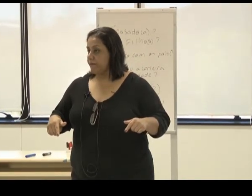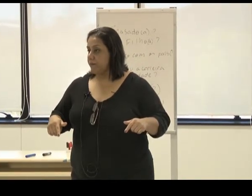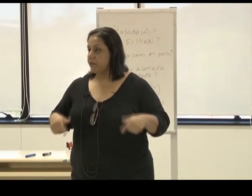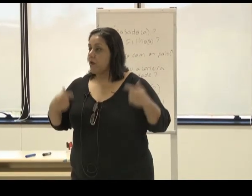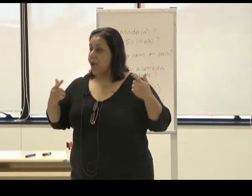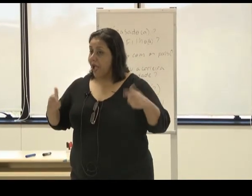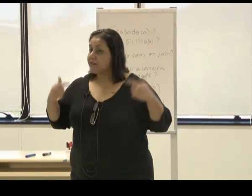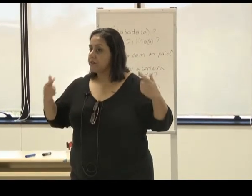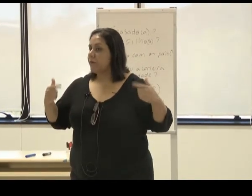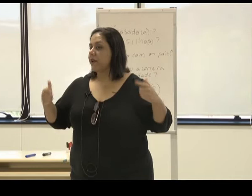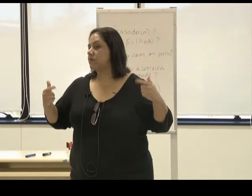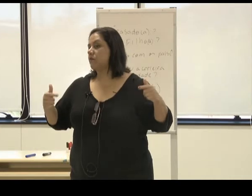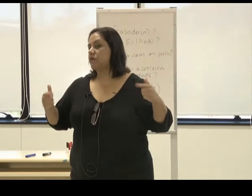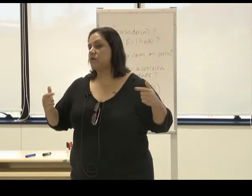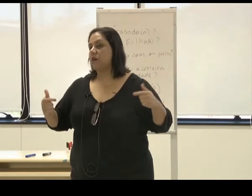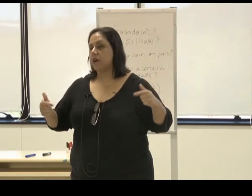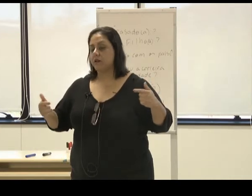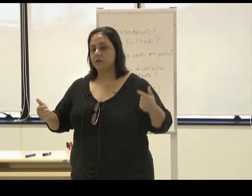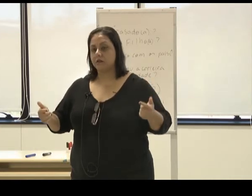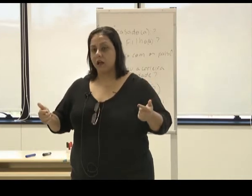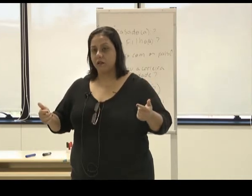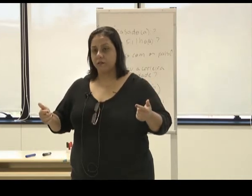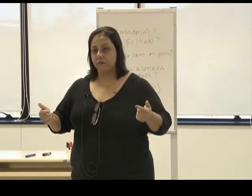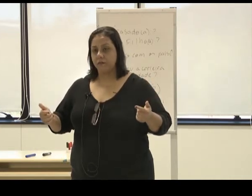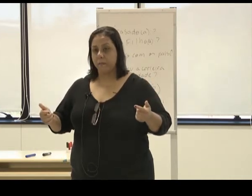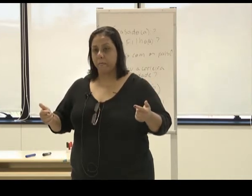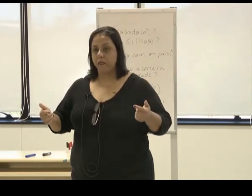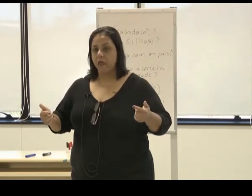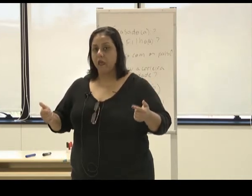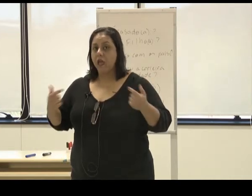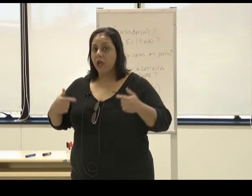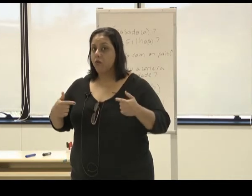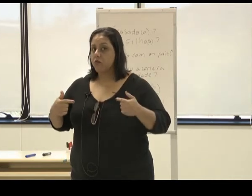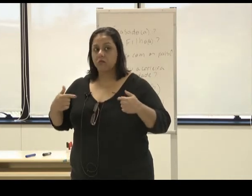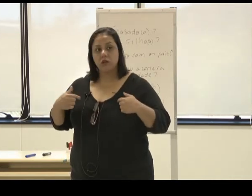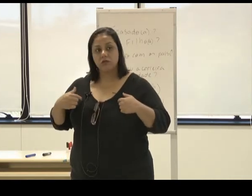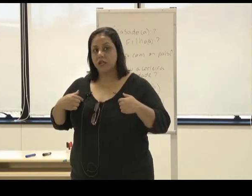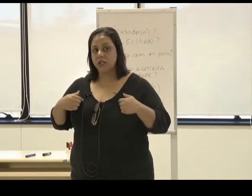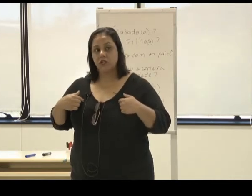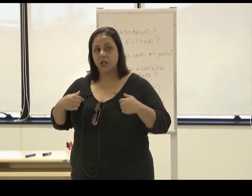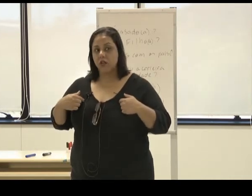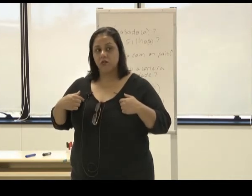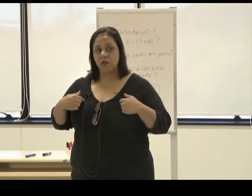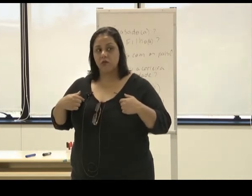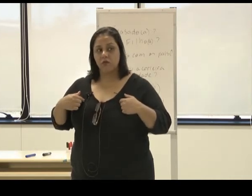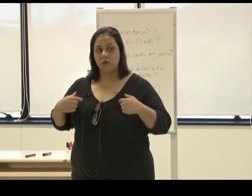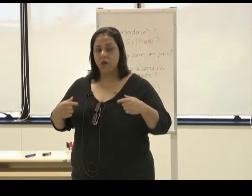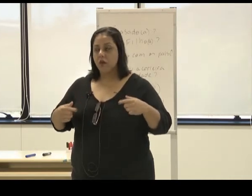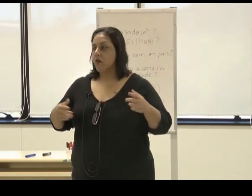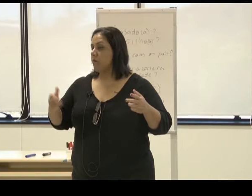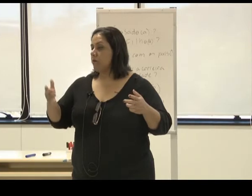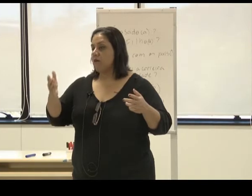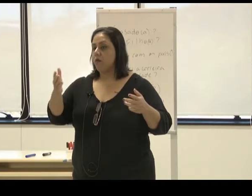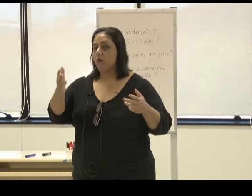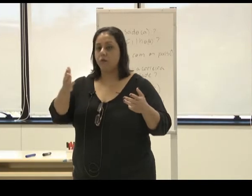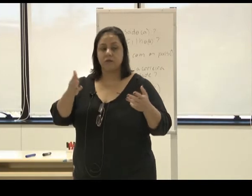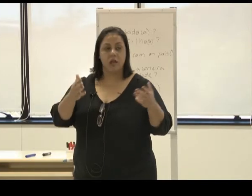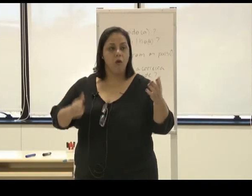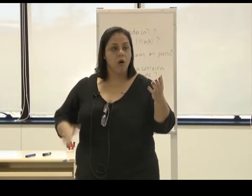Então, essa explicação visual é que é necessária. Eu não sei de jeito nenhum, estava sem o óculos, com